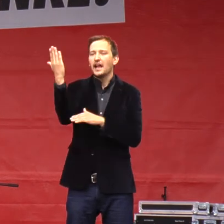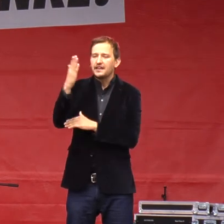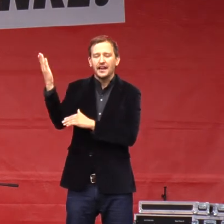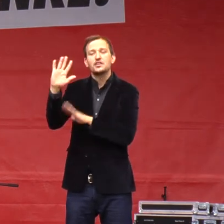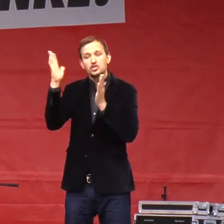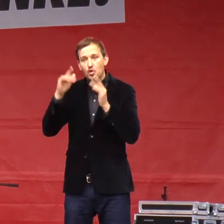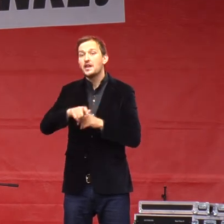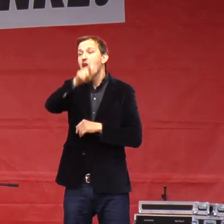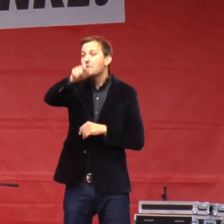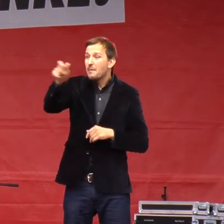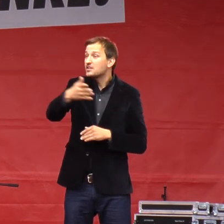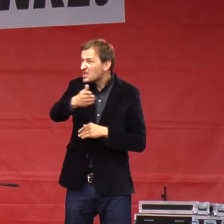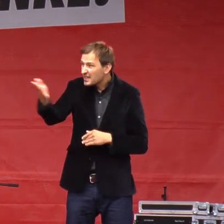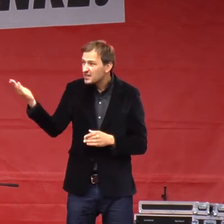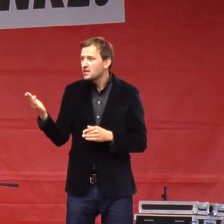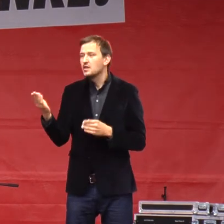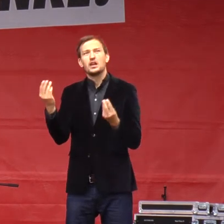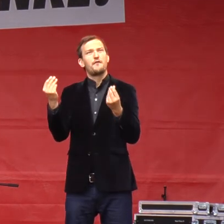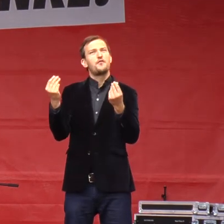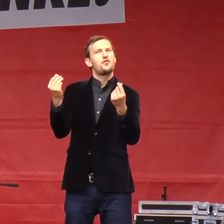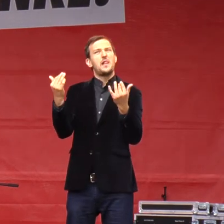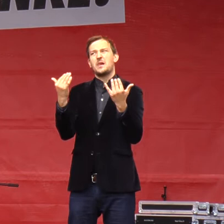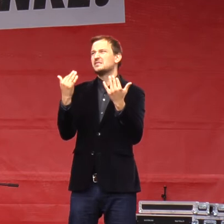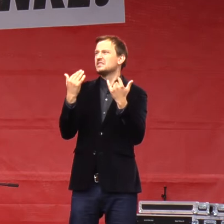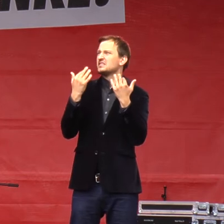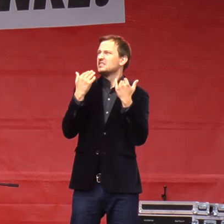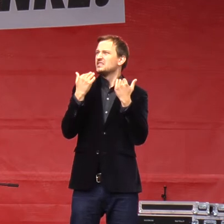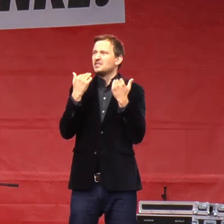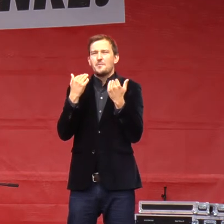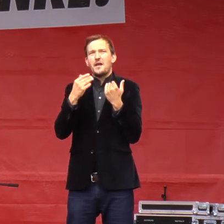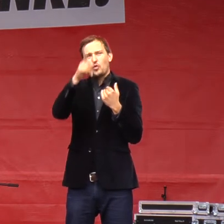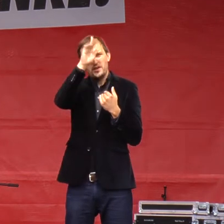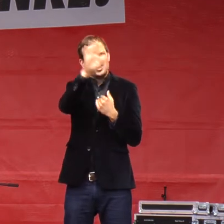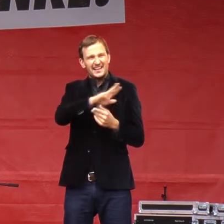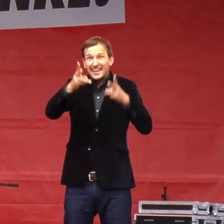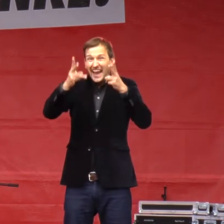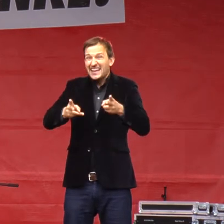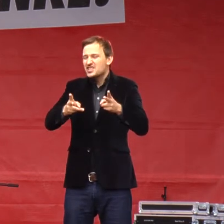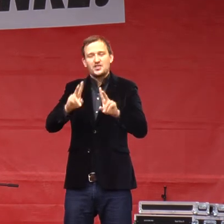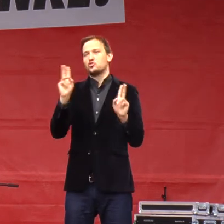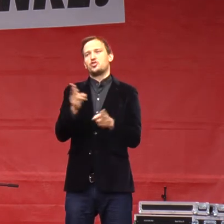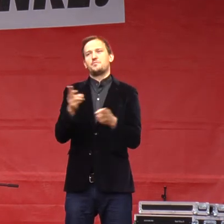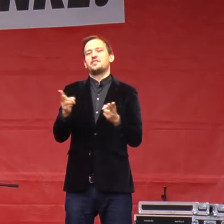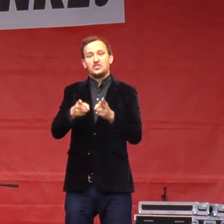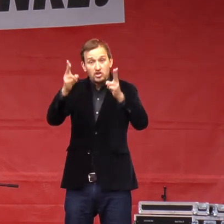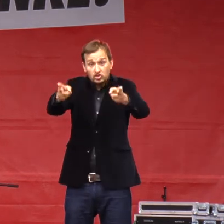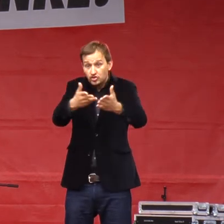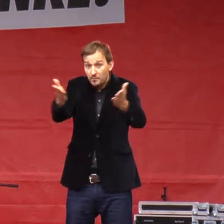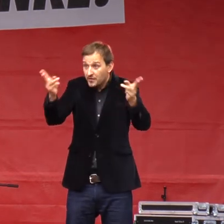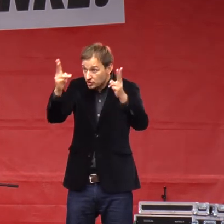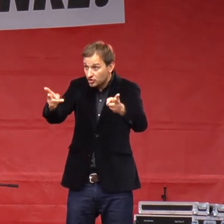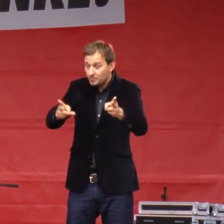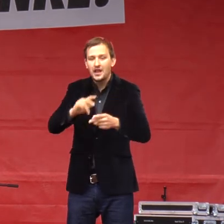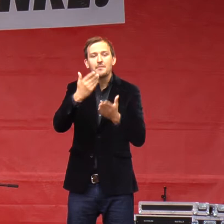die Menschen das Gefühl beschleicht, in unserem Land geht es nicht gerecht zu. Und sie haben recht. Ihr habt es gehört mit